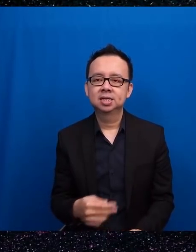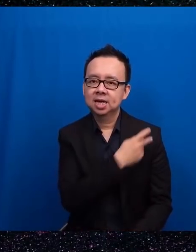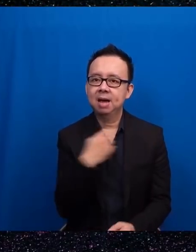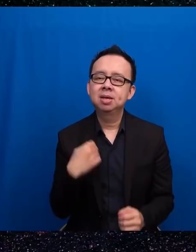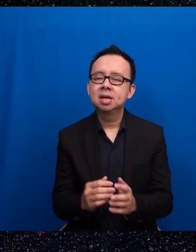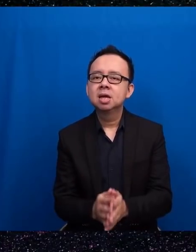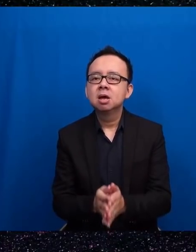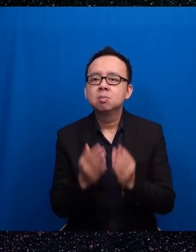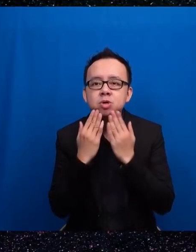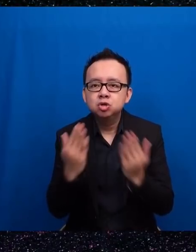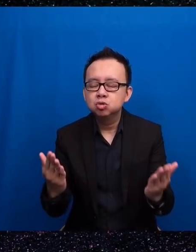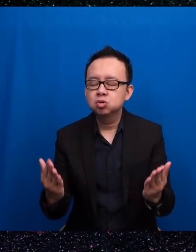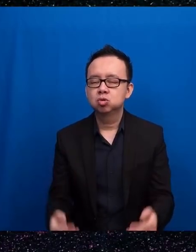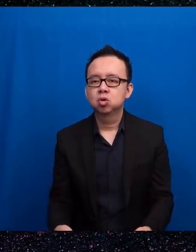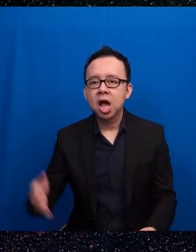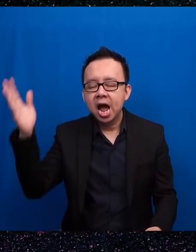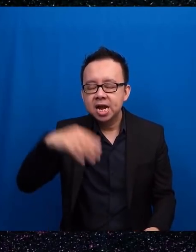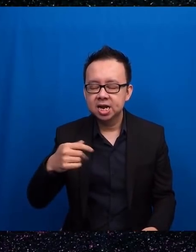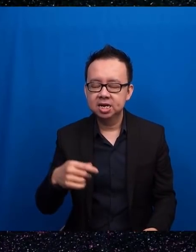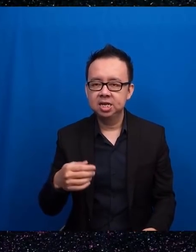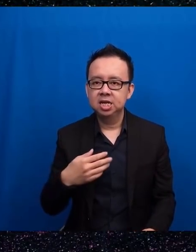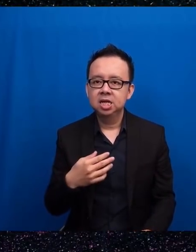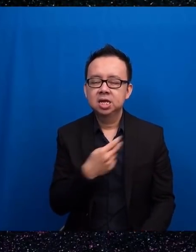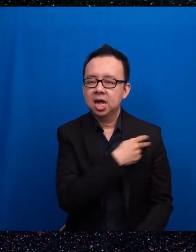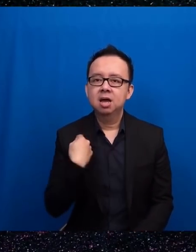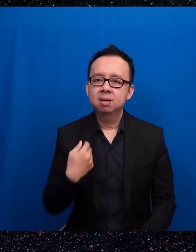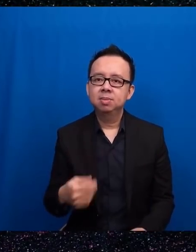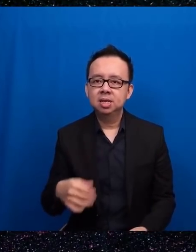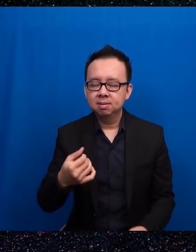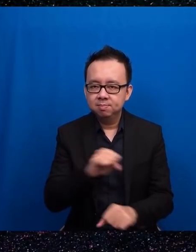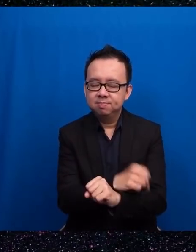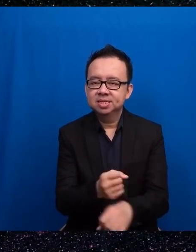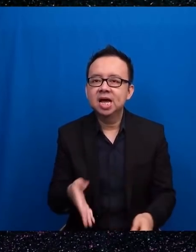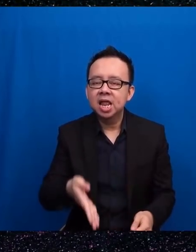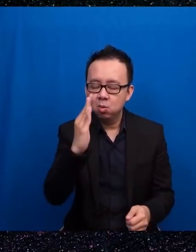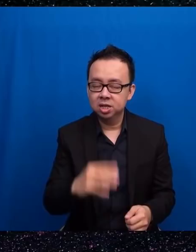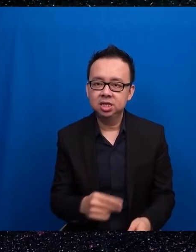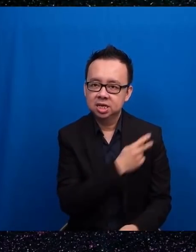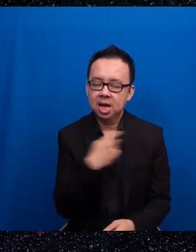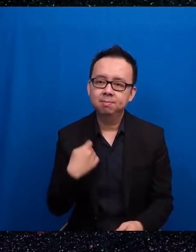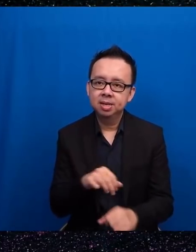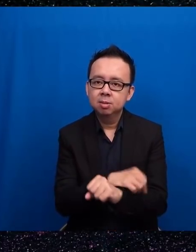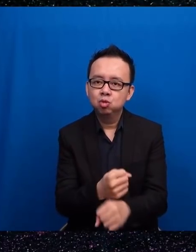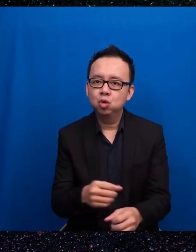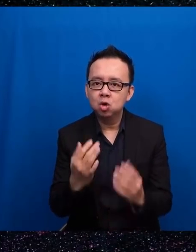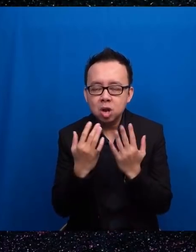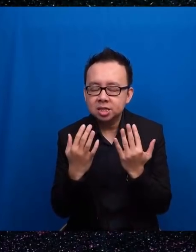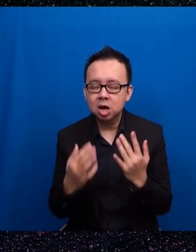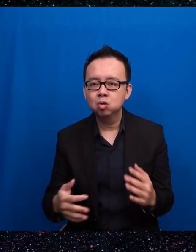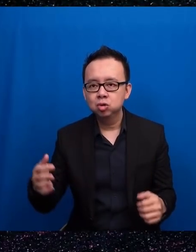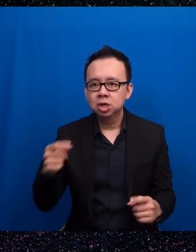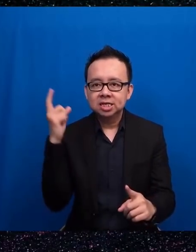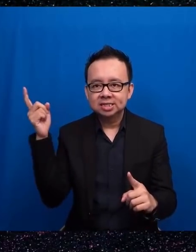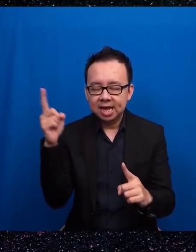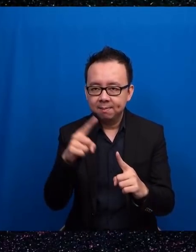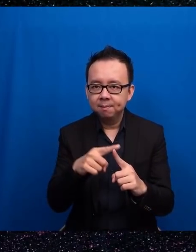kami lewati, bahkan setiap kami boleh mengalami kembali ulang tahun, sampai dengan hari